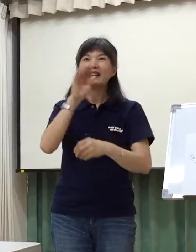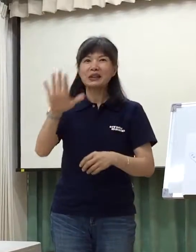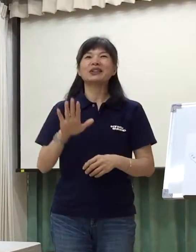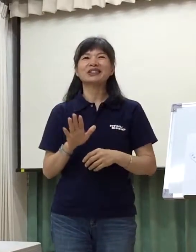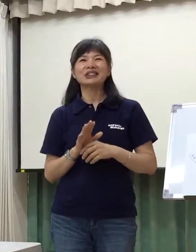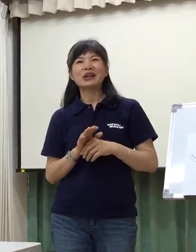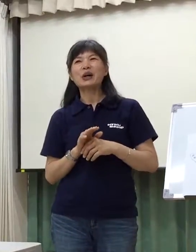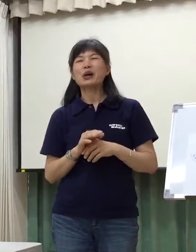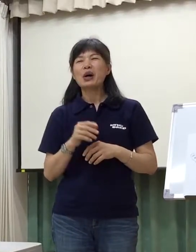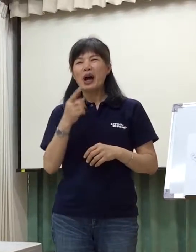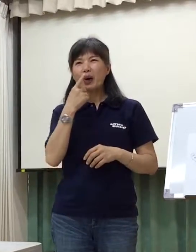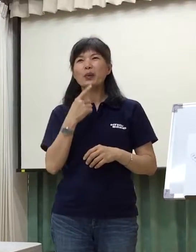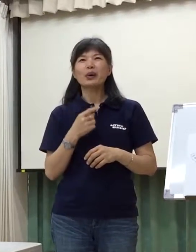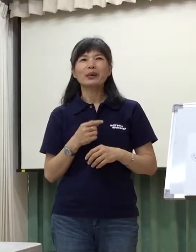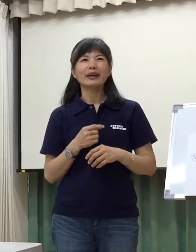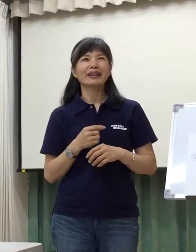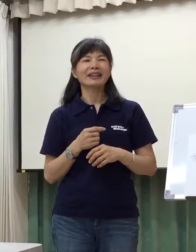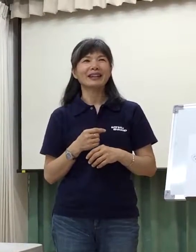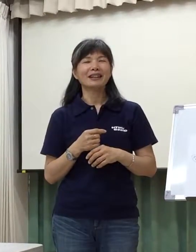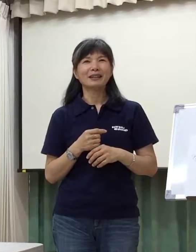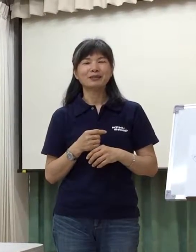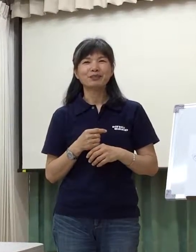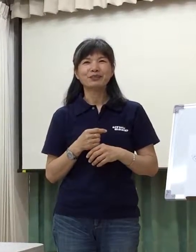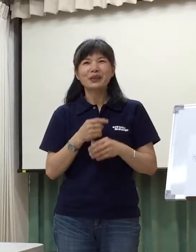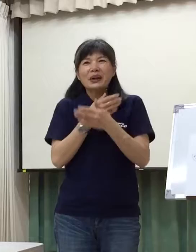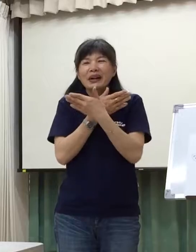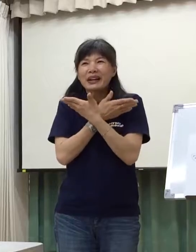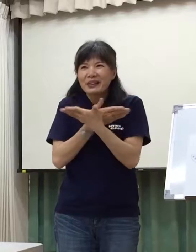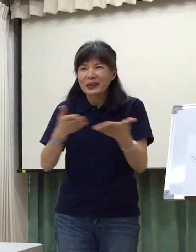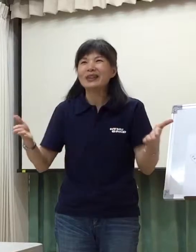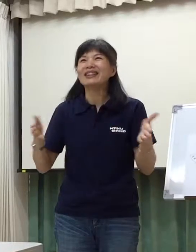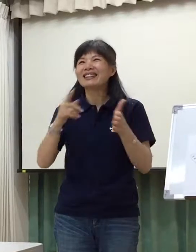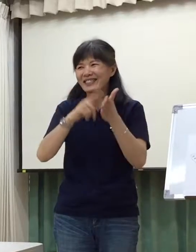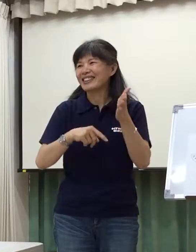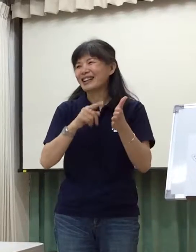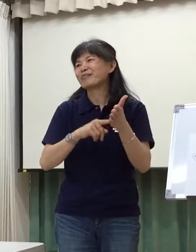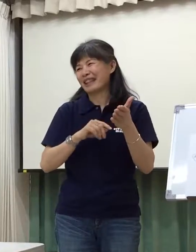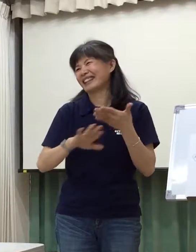有的时候啊，我会很容易原谅别人。